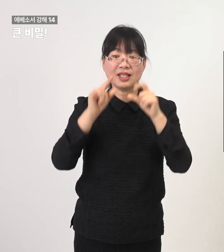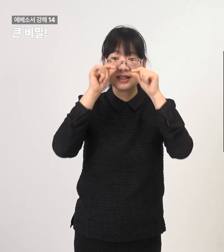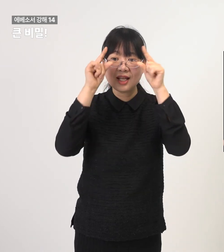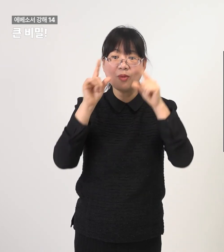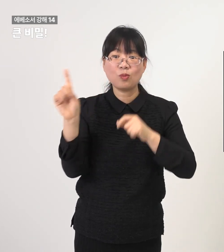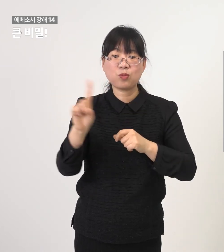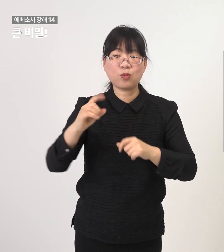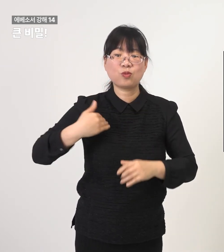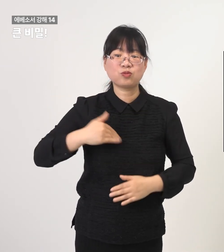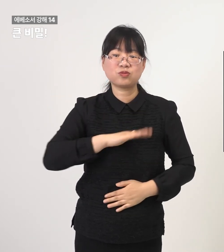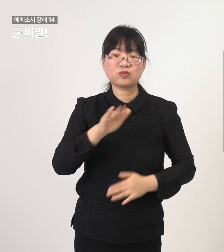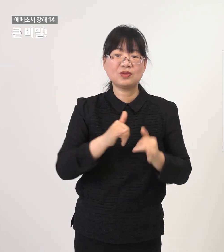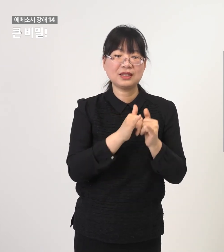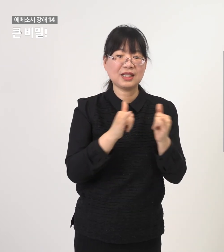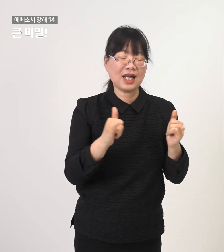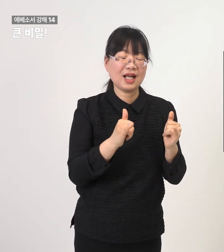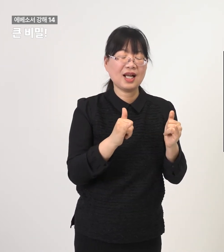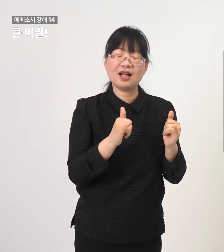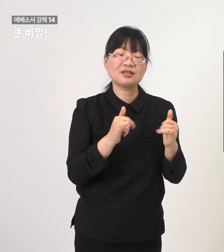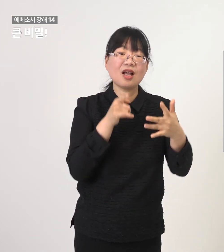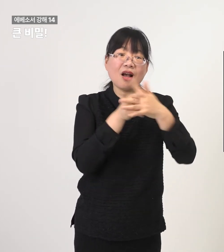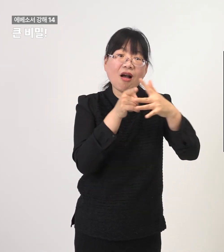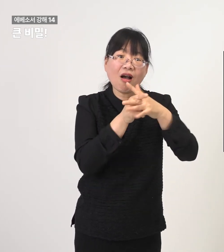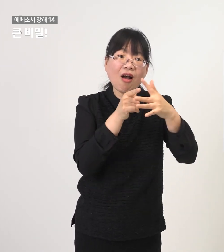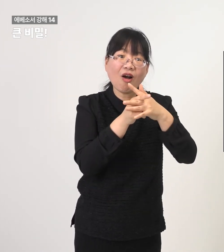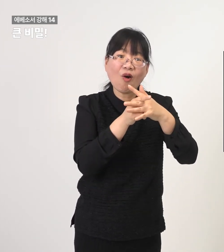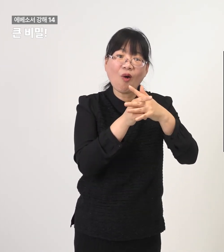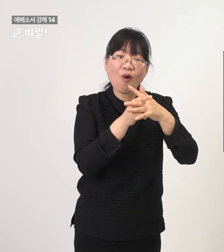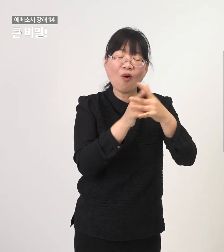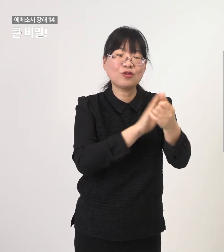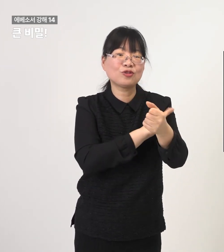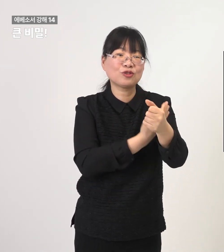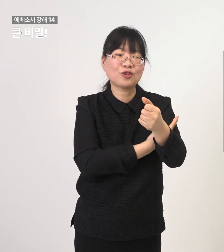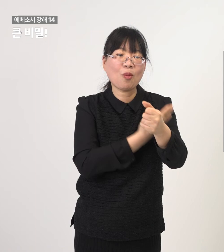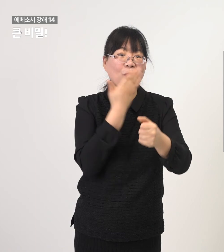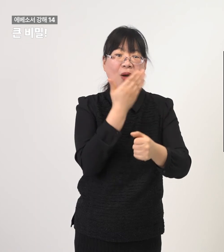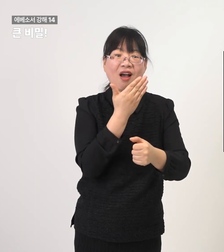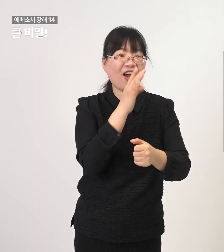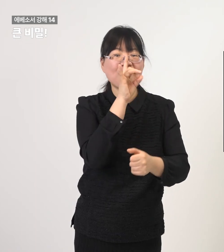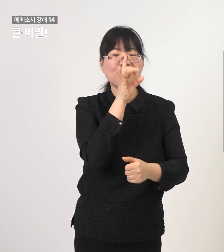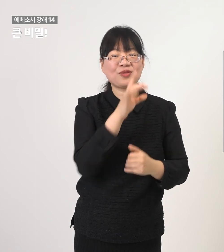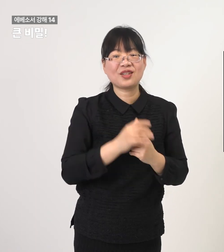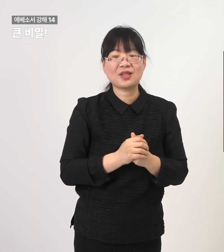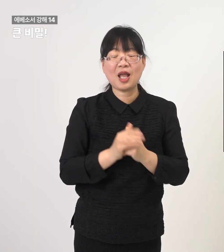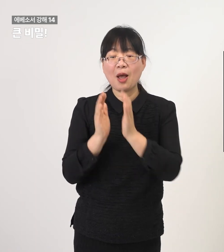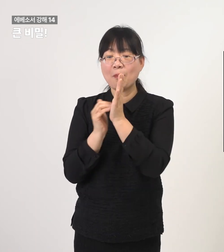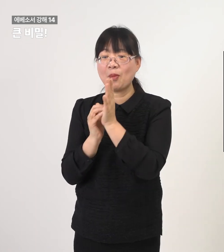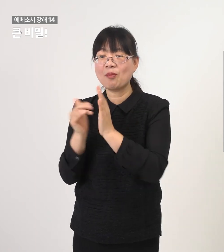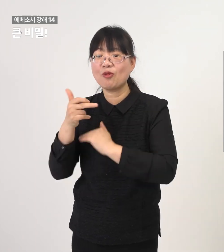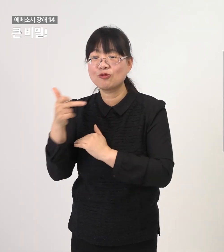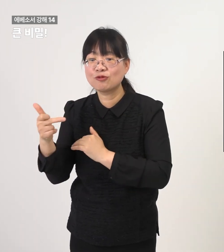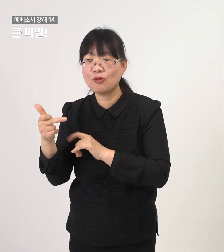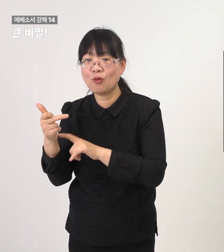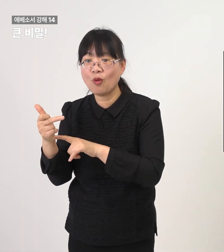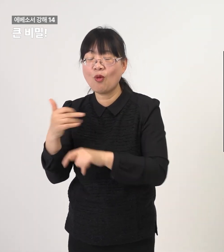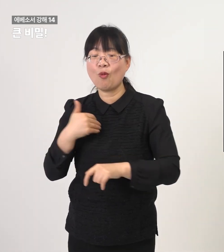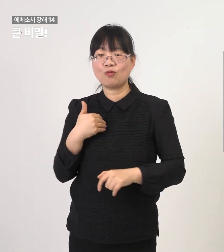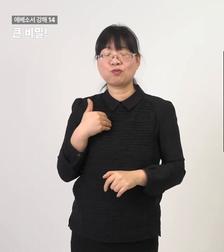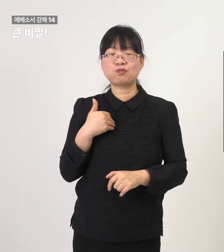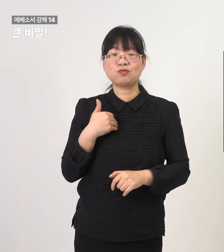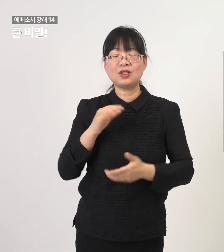깨달음은 우리 인간의 헤아림으로 가능한 깨달음이 아니라는 얘기예요. 이 비밀이 크도다.